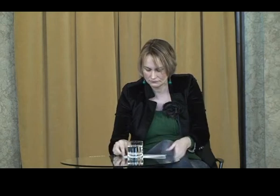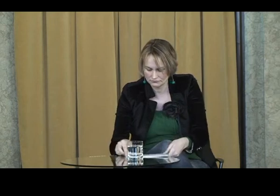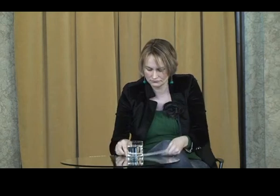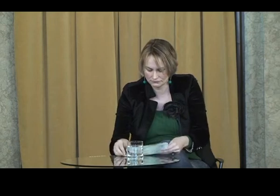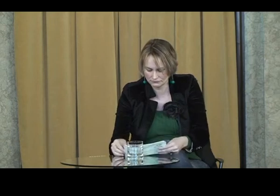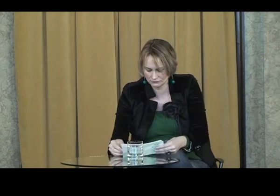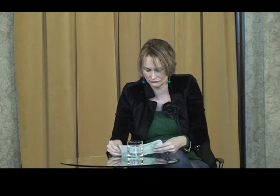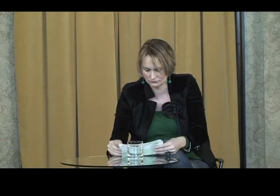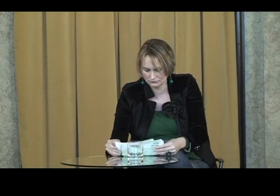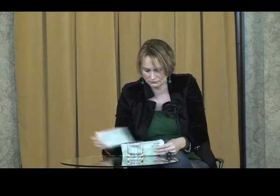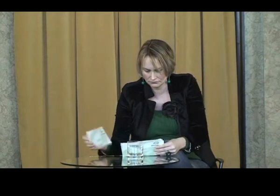Sozialkompetenzen entwickeln zu können.